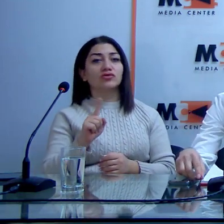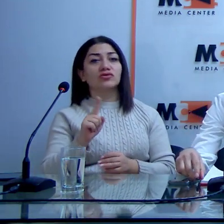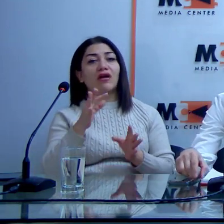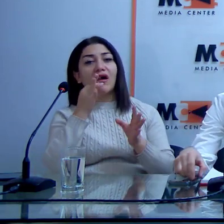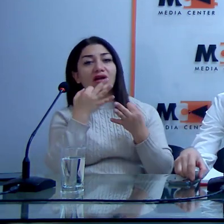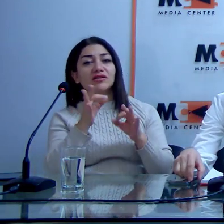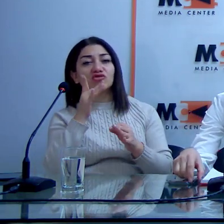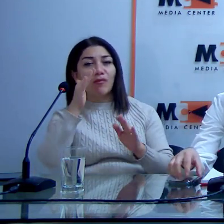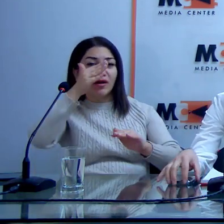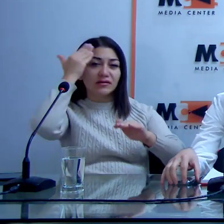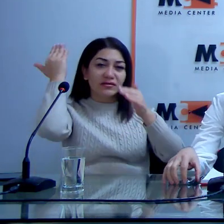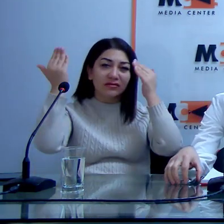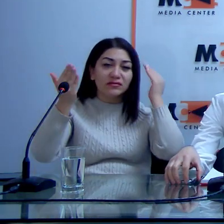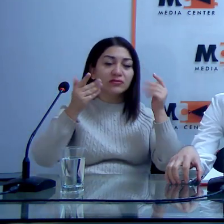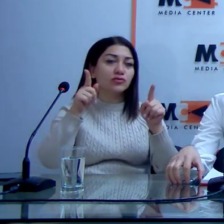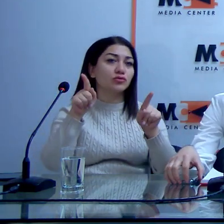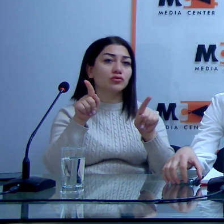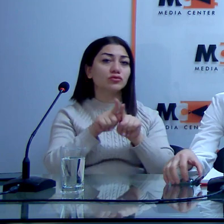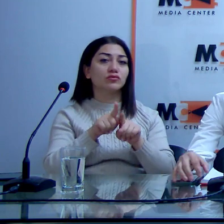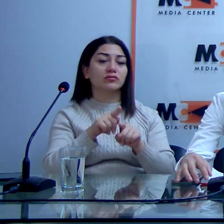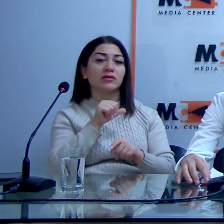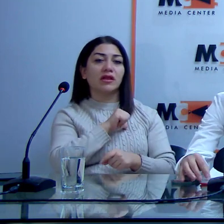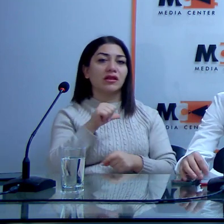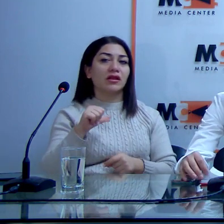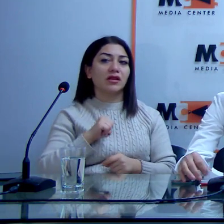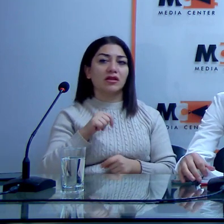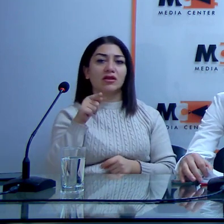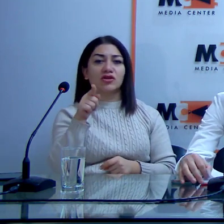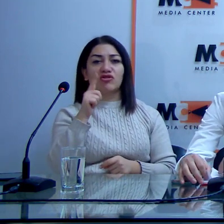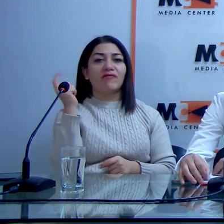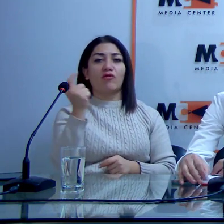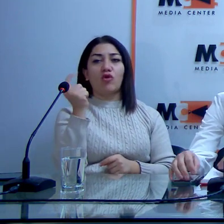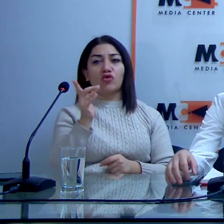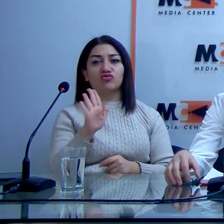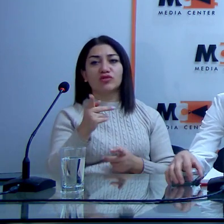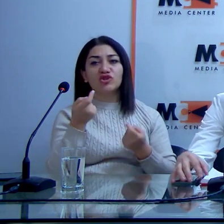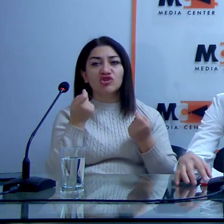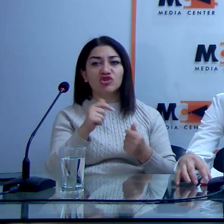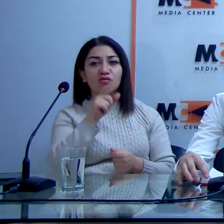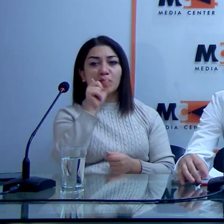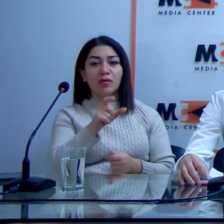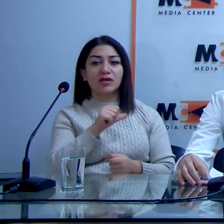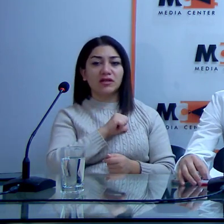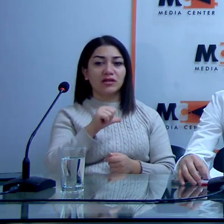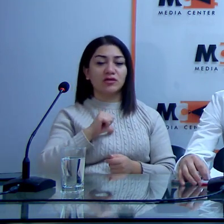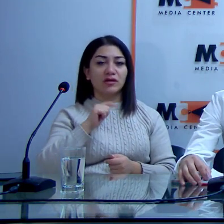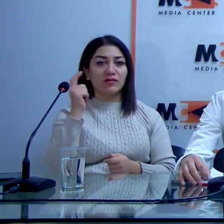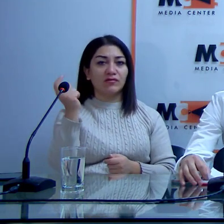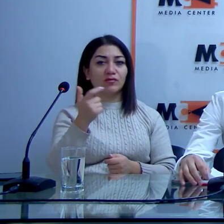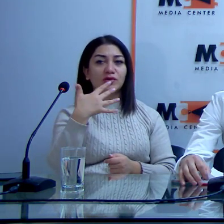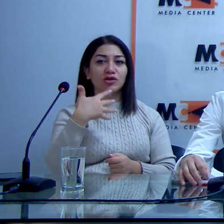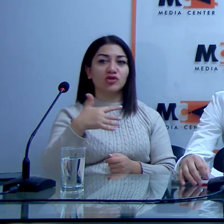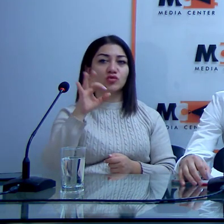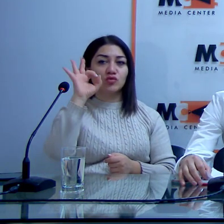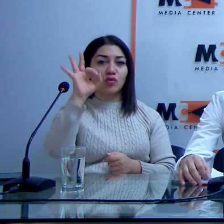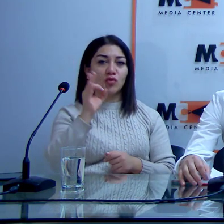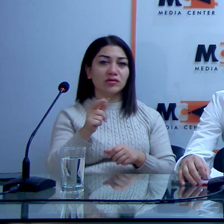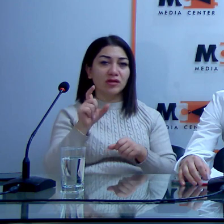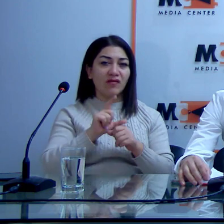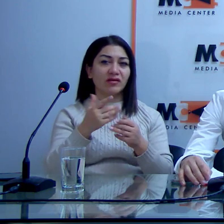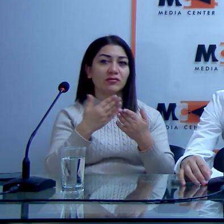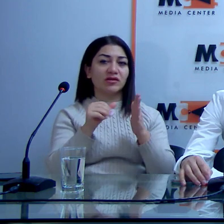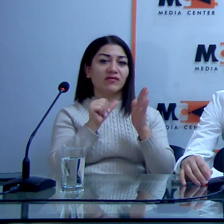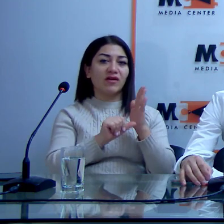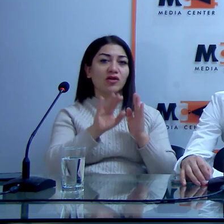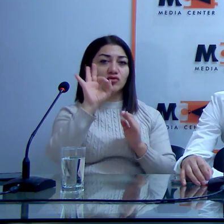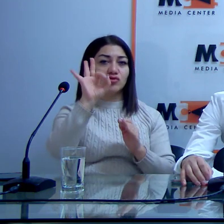ազատ ժամանակը, նույնպես բավականին քիչ ինքնուրույնություն ունենք, այստեղ էլի 50%-ից ավել, հա, գրեթե 60% եւ